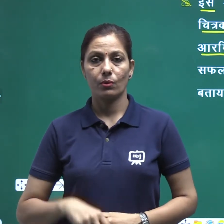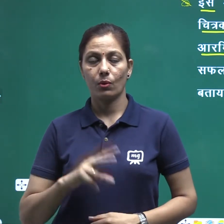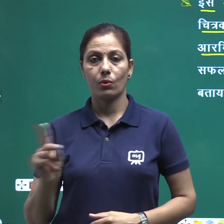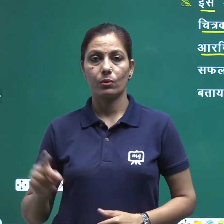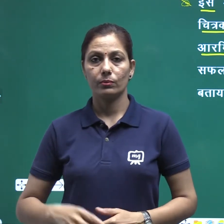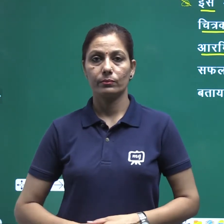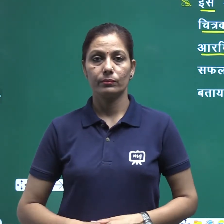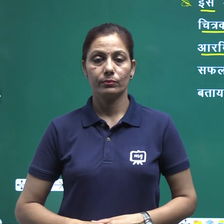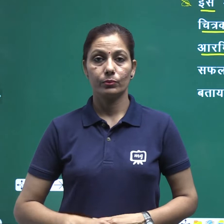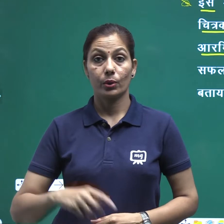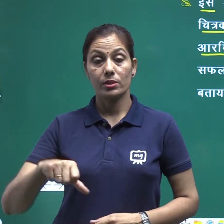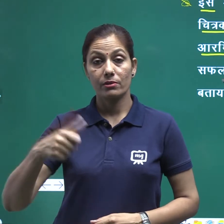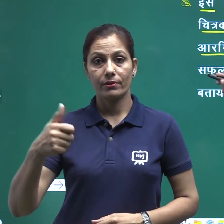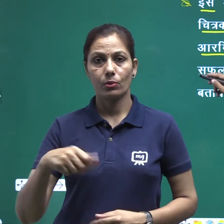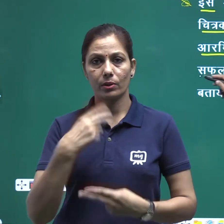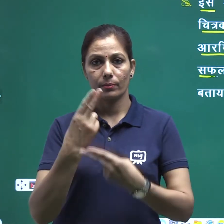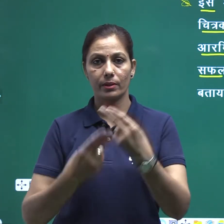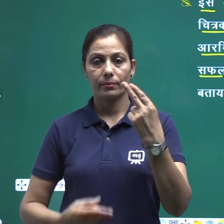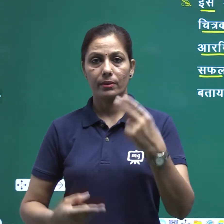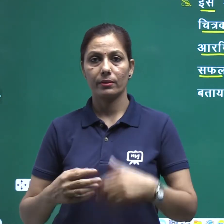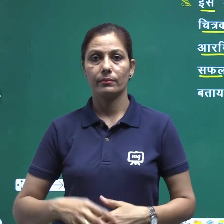और सफलताओं के बारे में